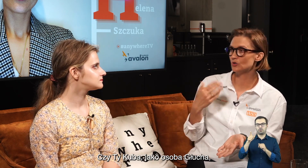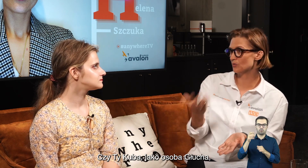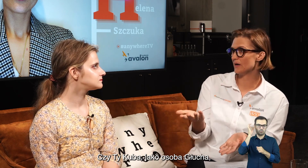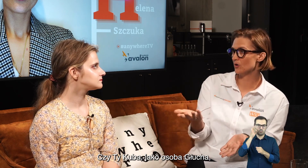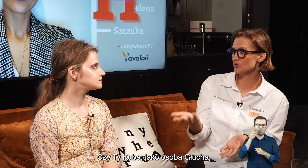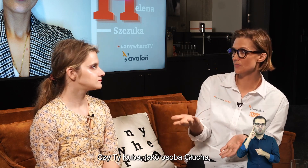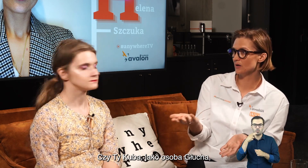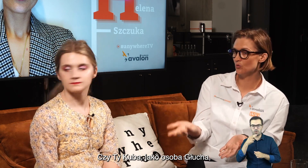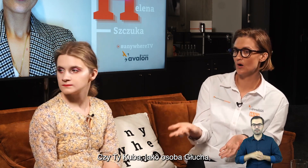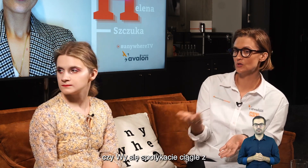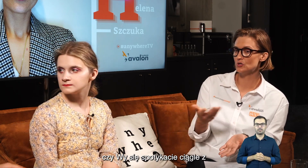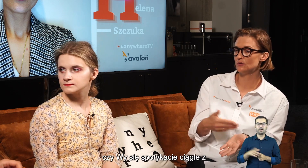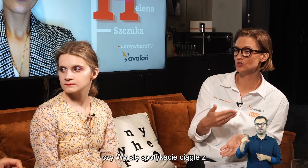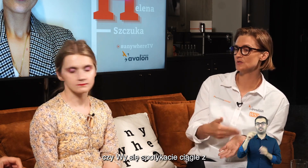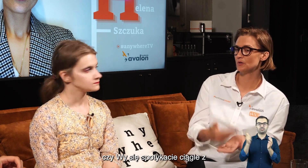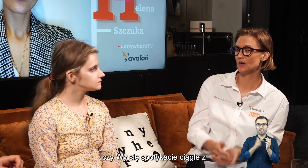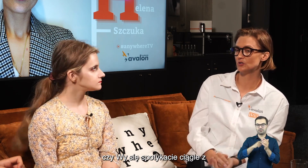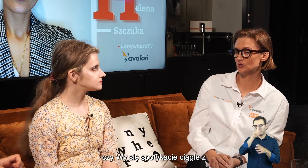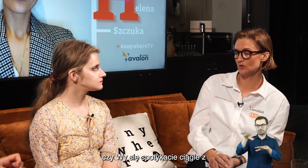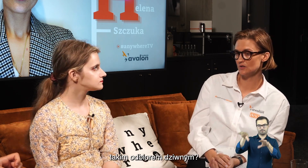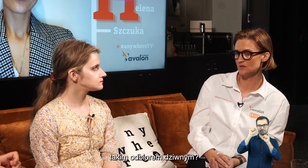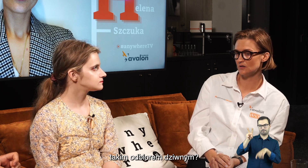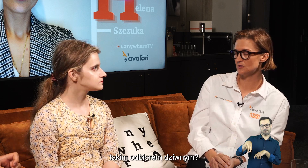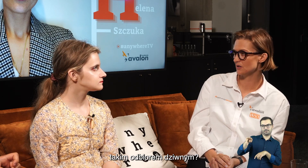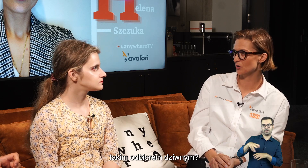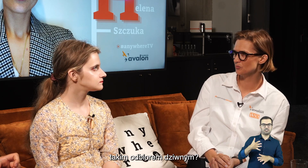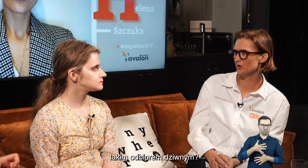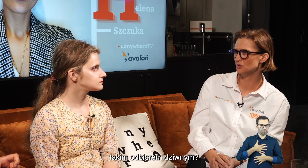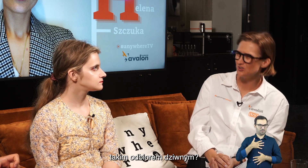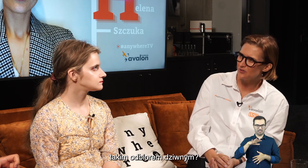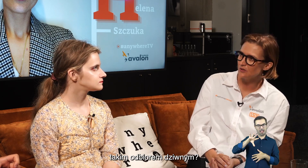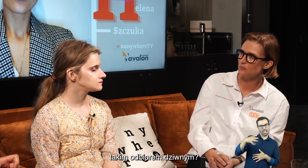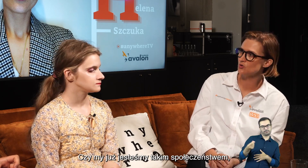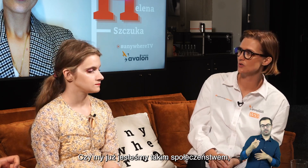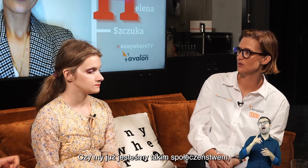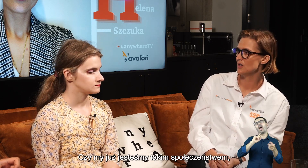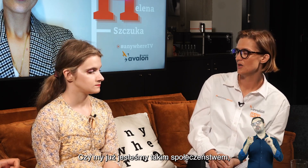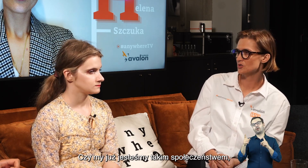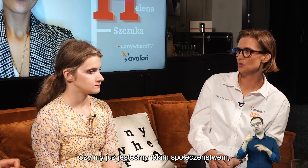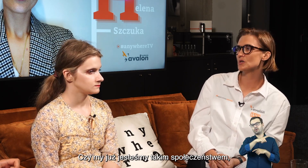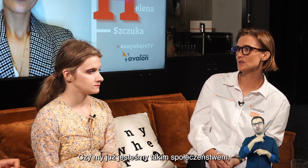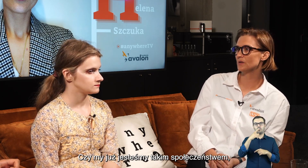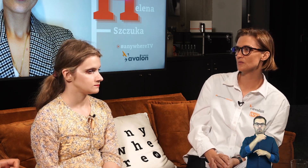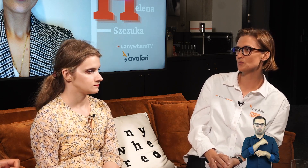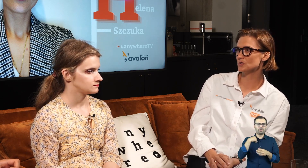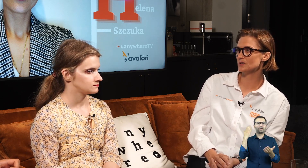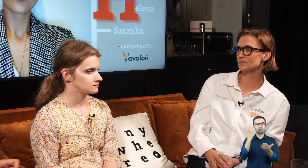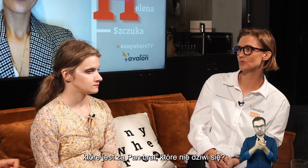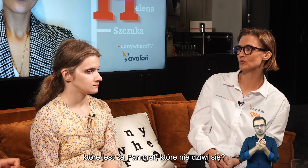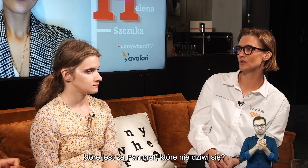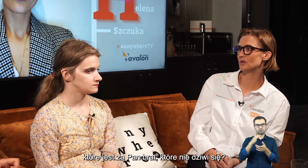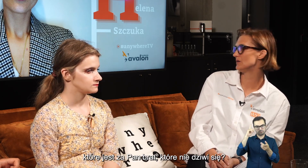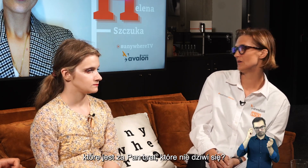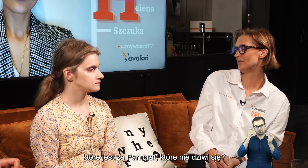czy ty, Kuba, jako osoba głucha, czy wy się spotykacie ciągle z jakimś takim odbiorem dziwnym, czy my już jesteśmy takim